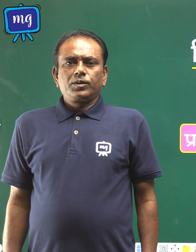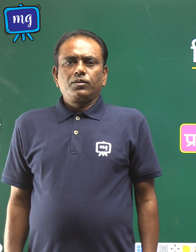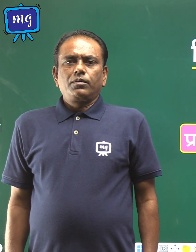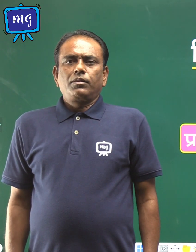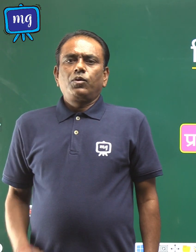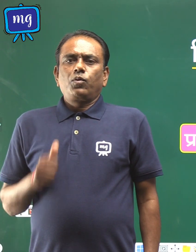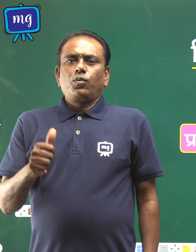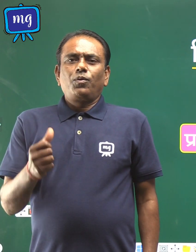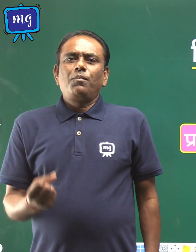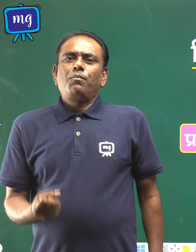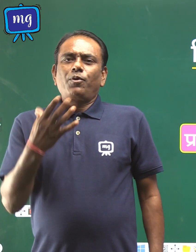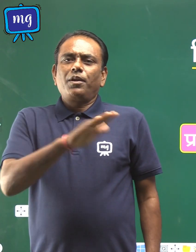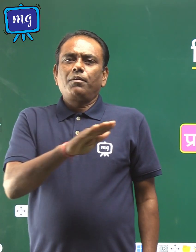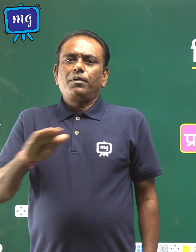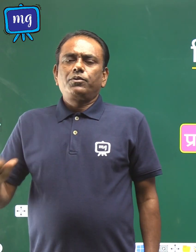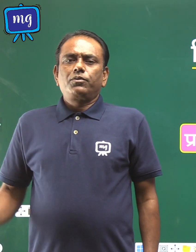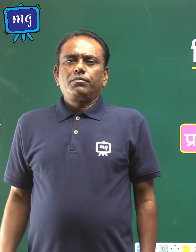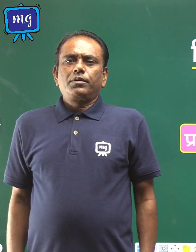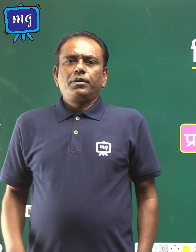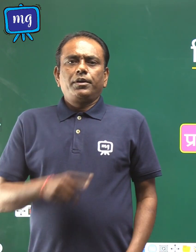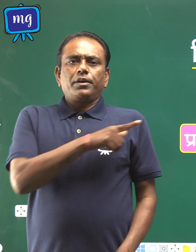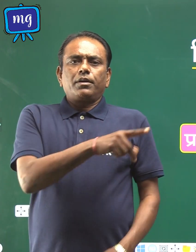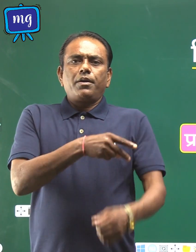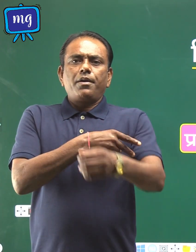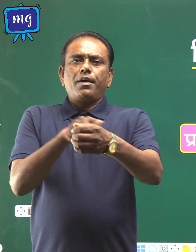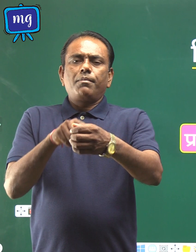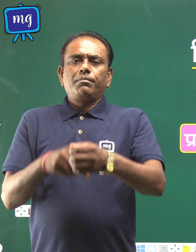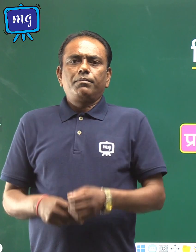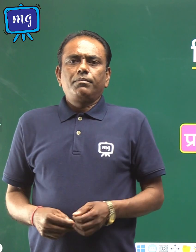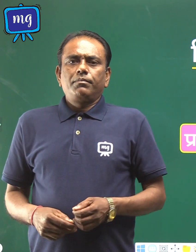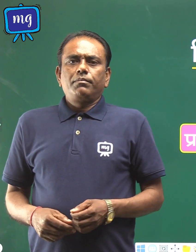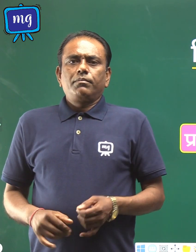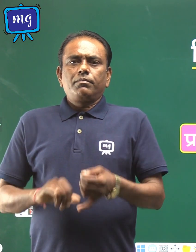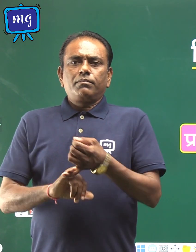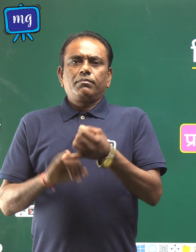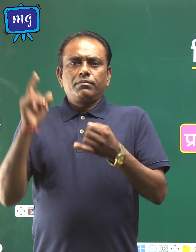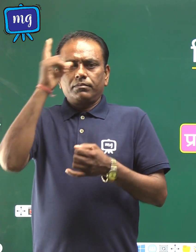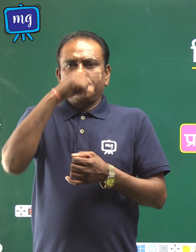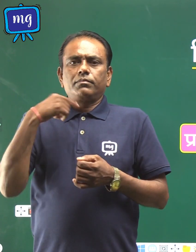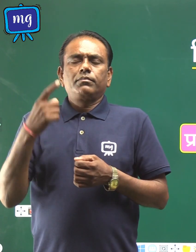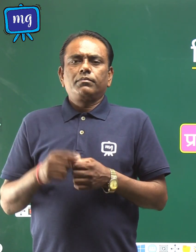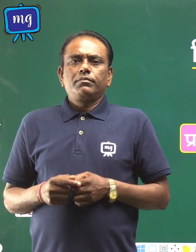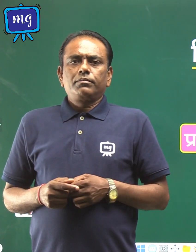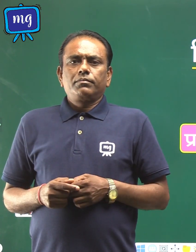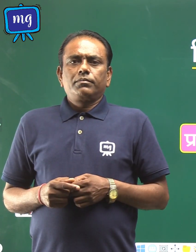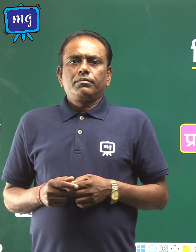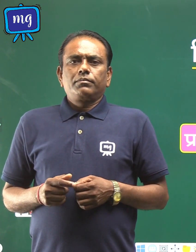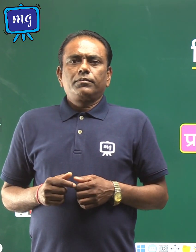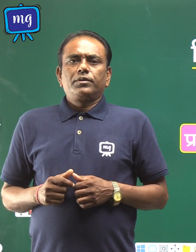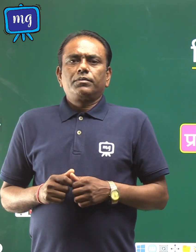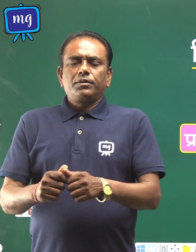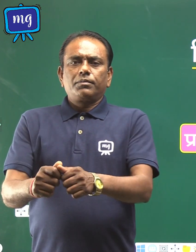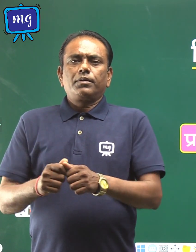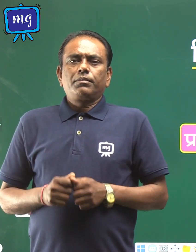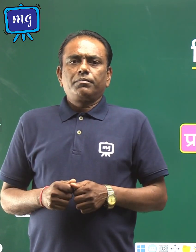गुड मॉर्निंग बच्चों, मेरा नाम संतोष कुमार और